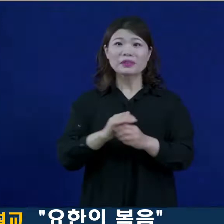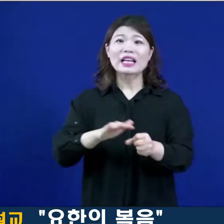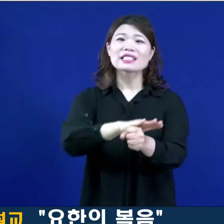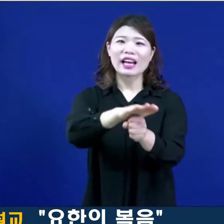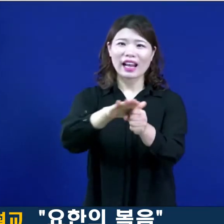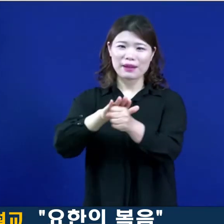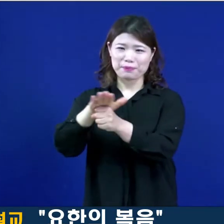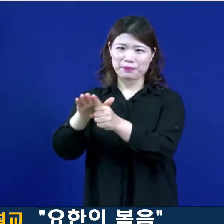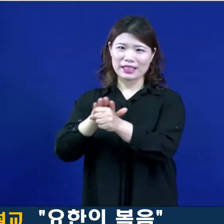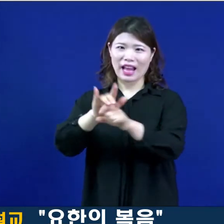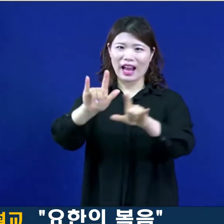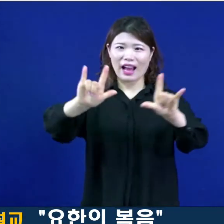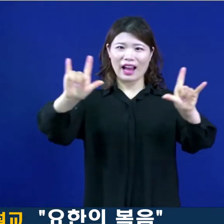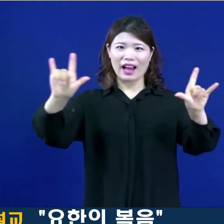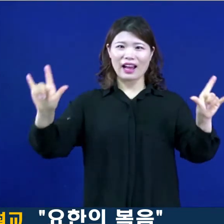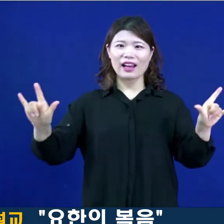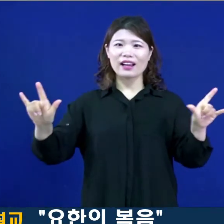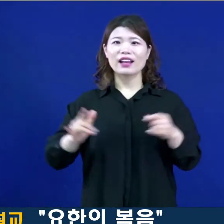사랑합니다.